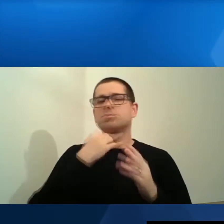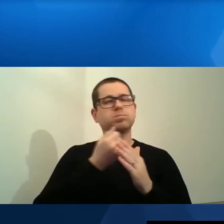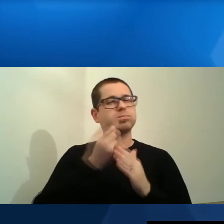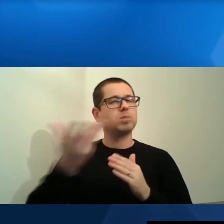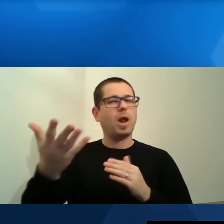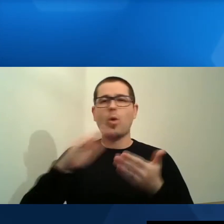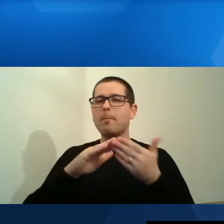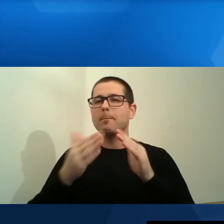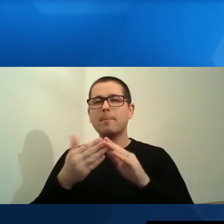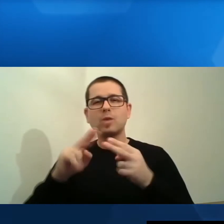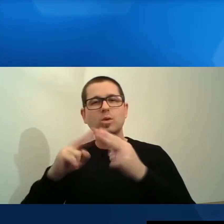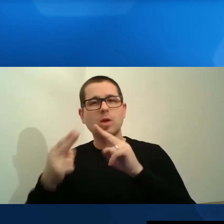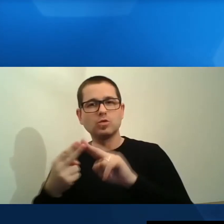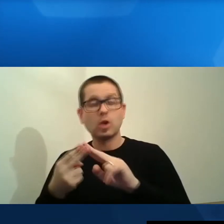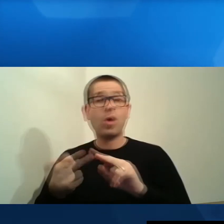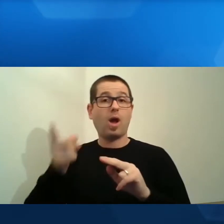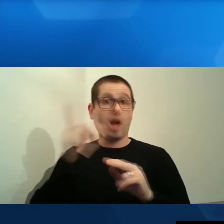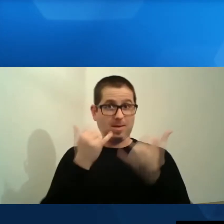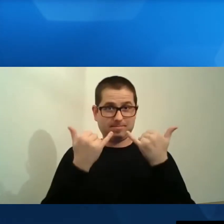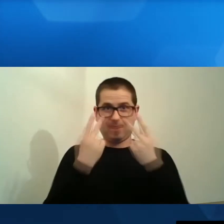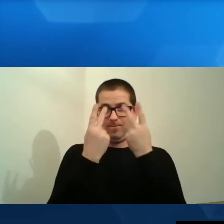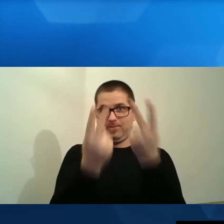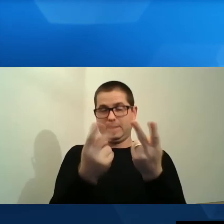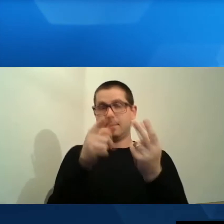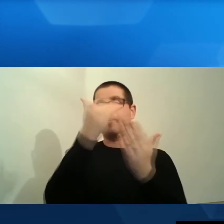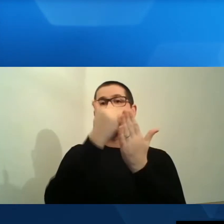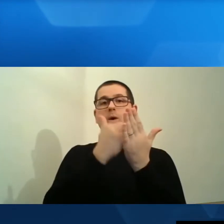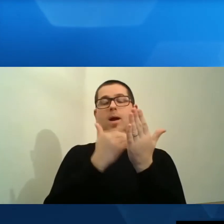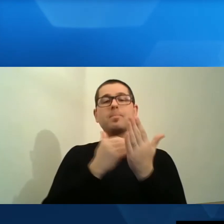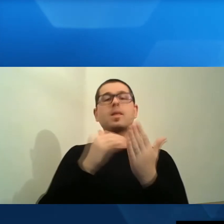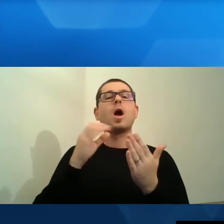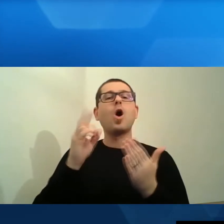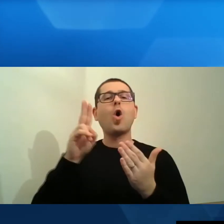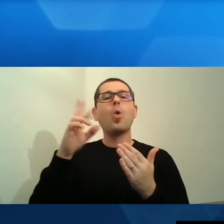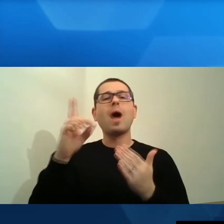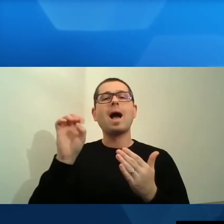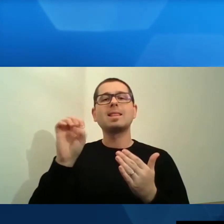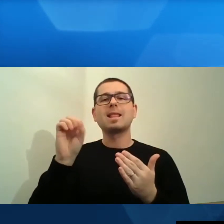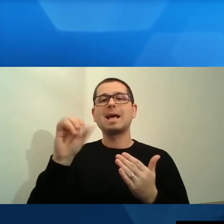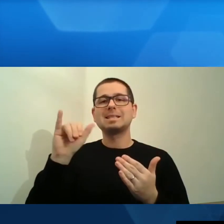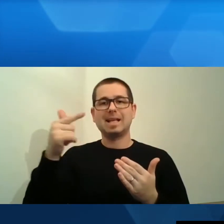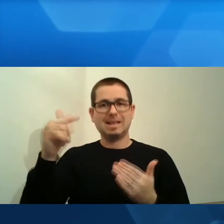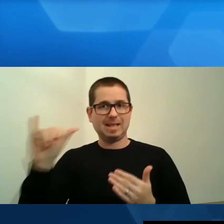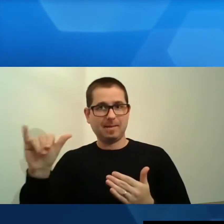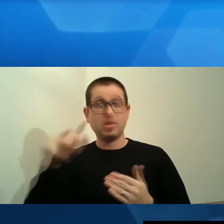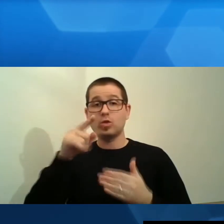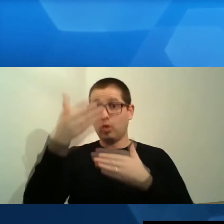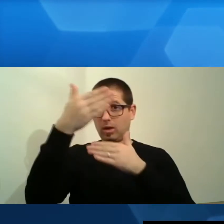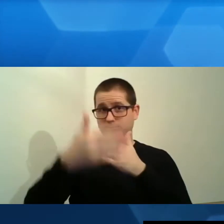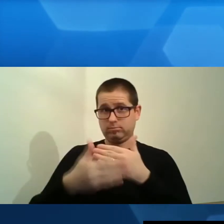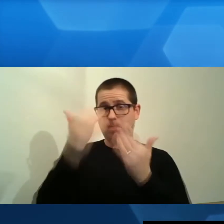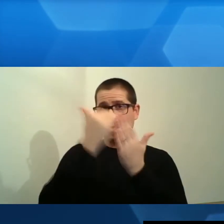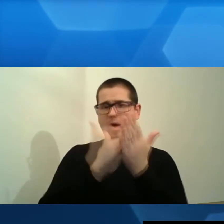metod, ampak kar imamo zdaj pred sabo je program Audacity. Audacity je zastonjski program,